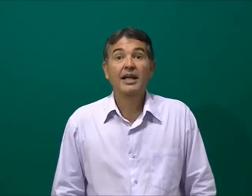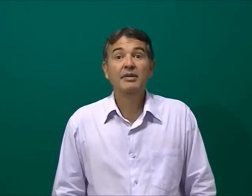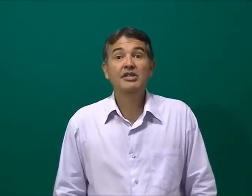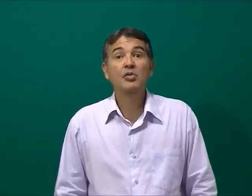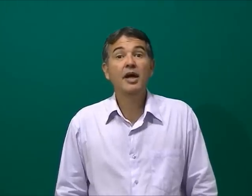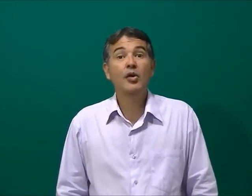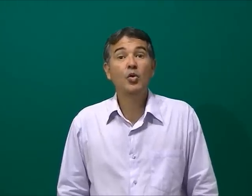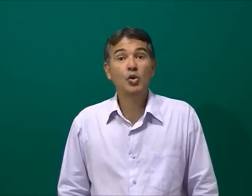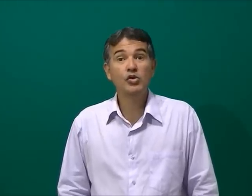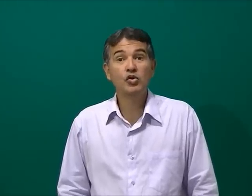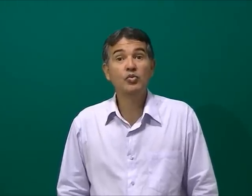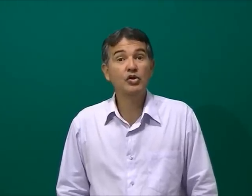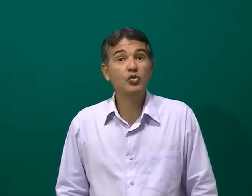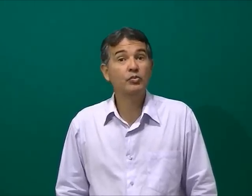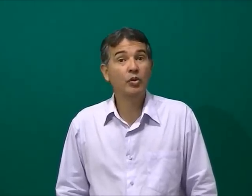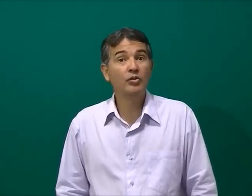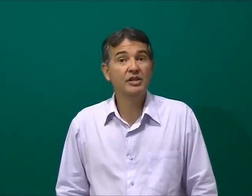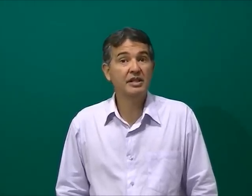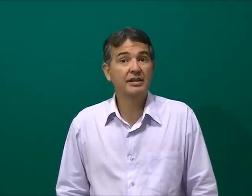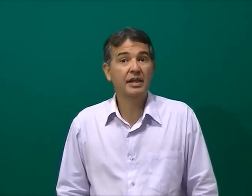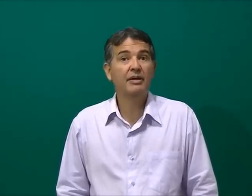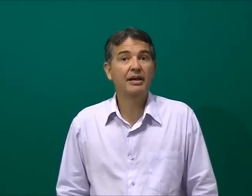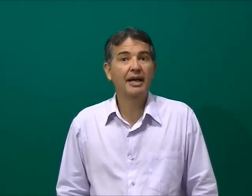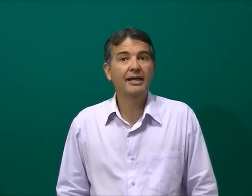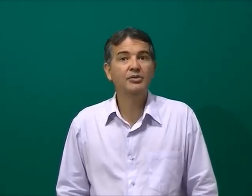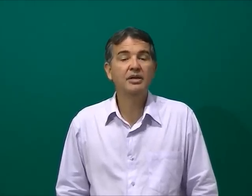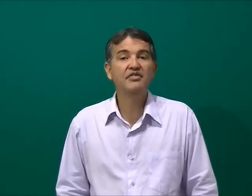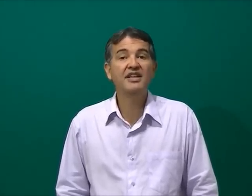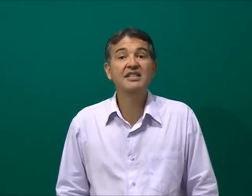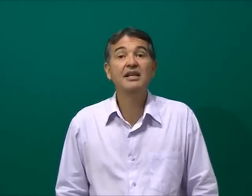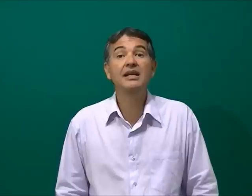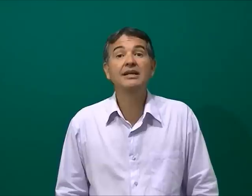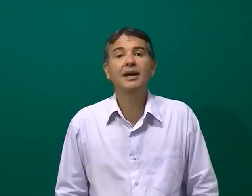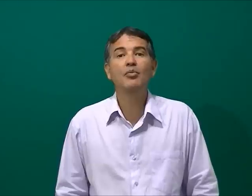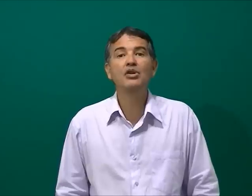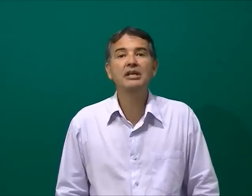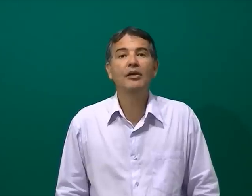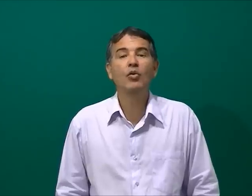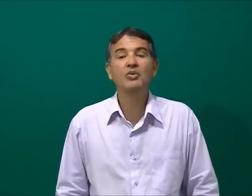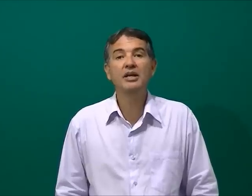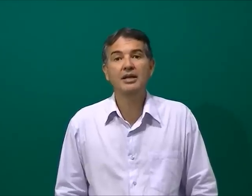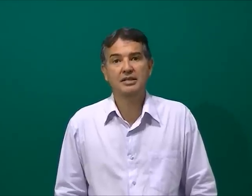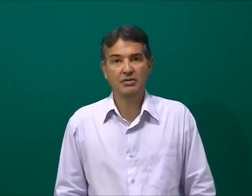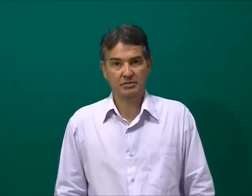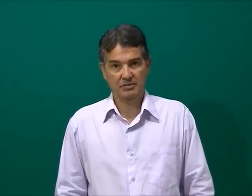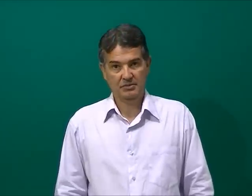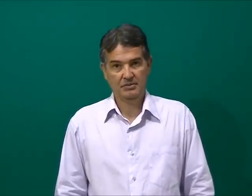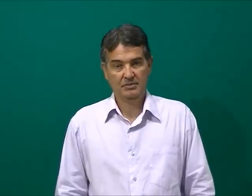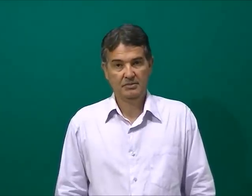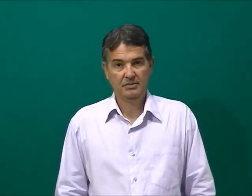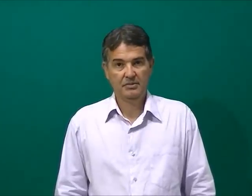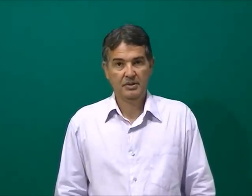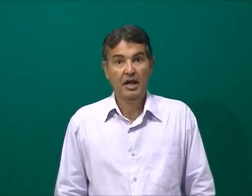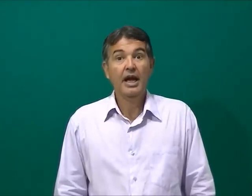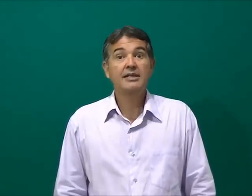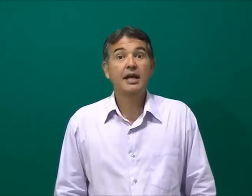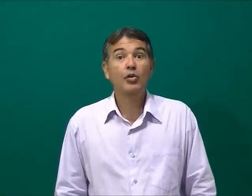A Libras tem um recurso muito bom de ser trabalhado e que facilita muito a comunicação. Esse